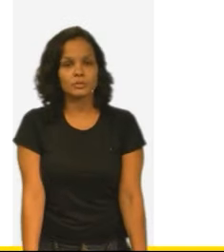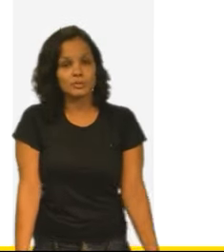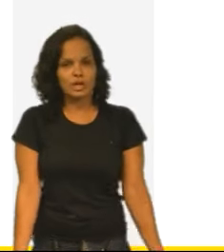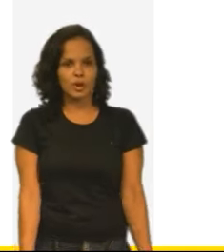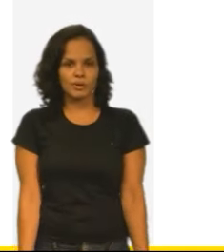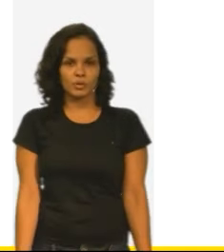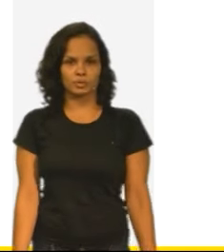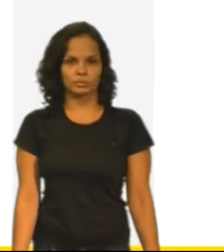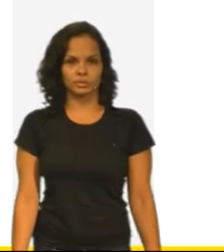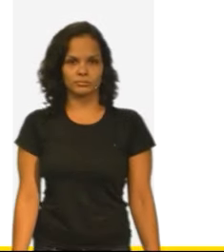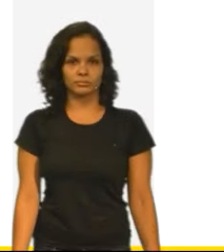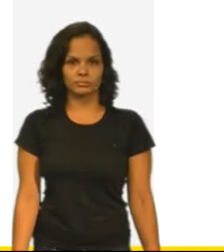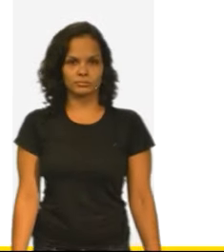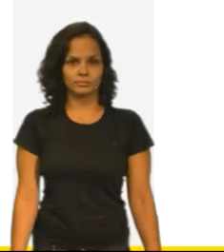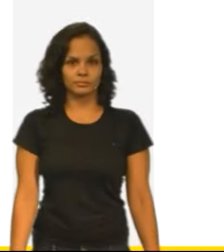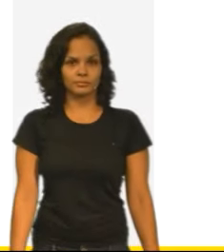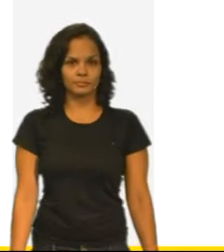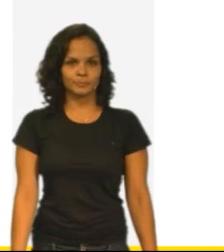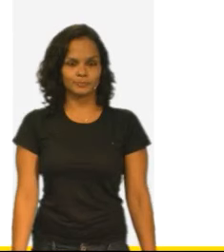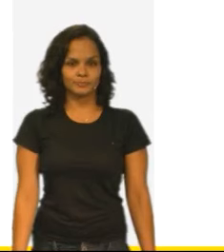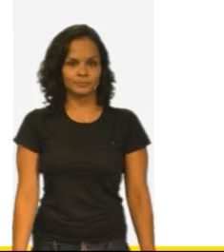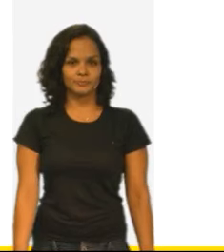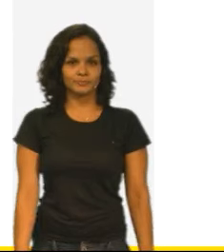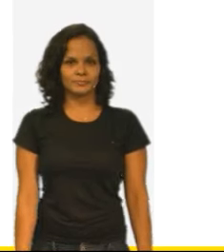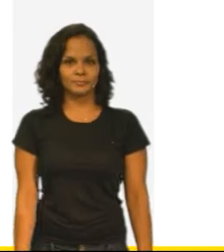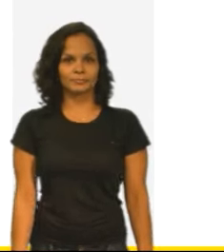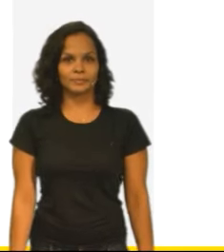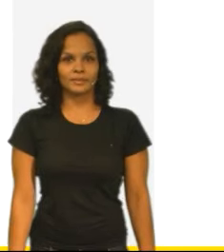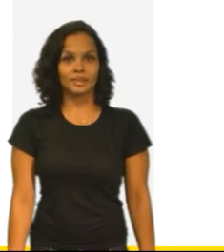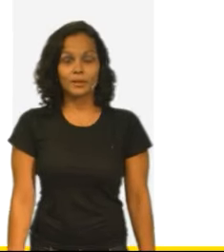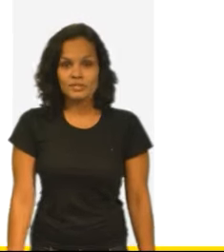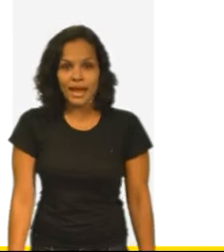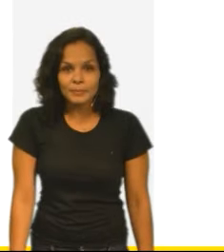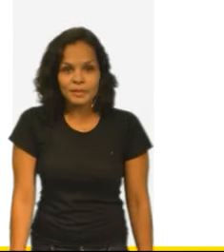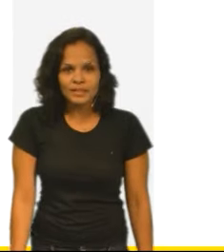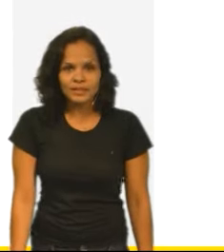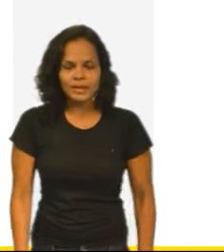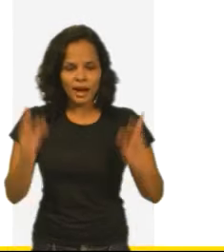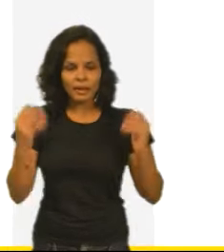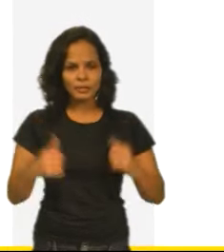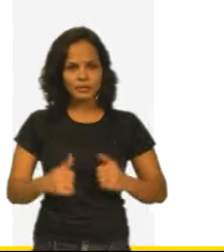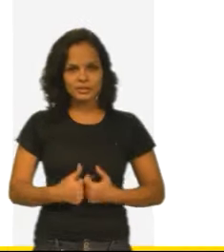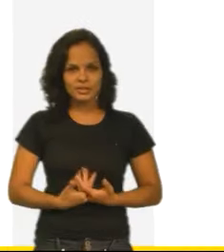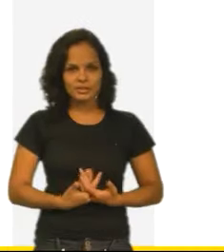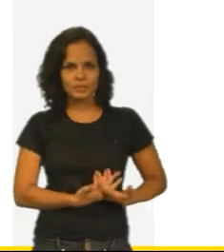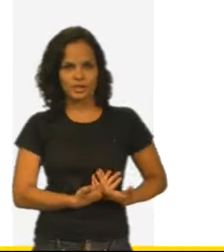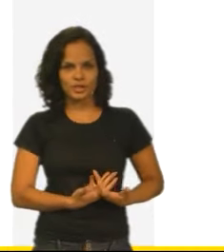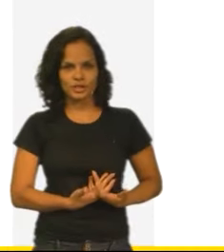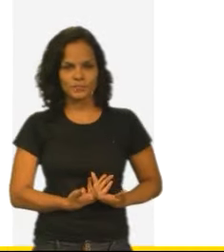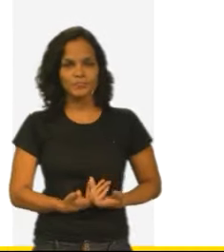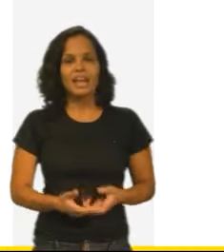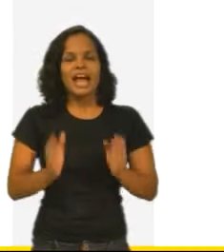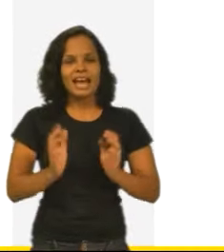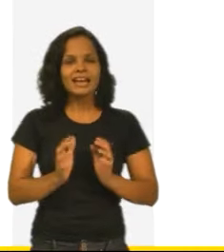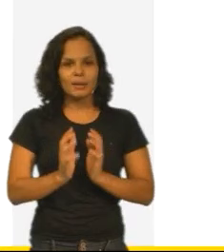educados é norma culta? Não sabe? Claro que você sabe, gente. A